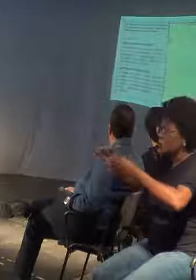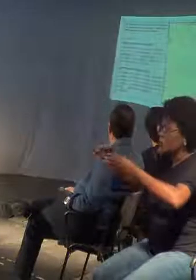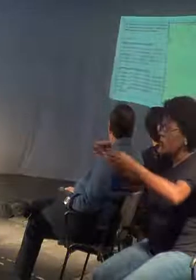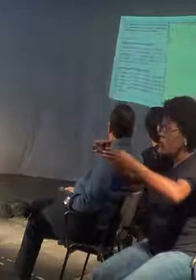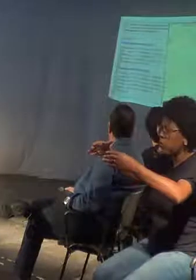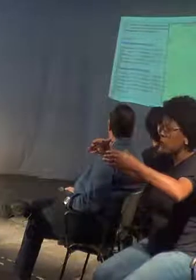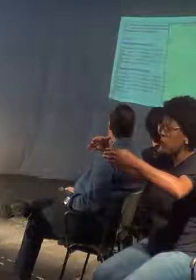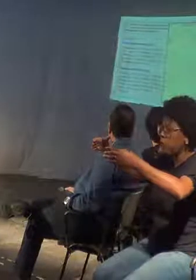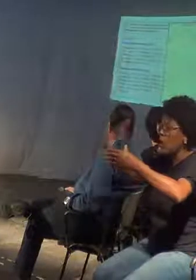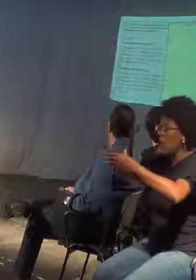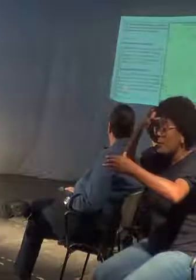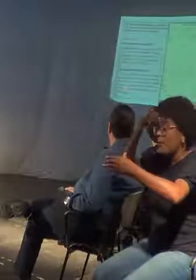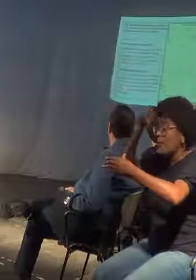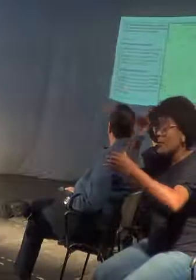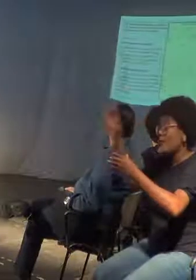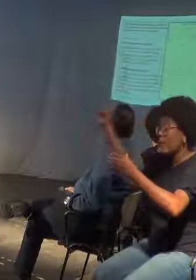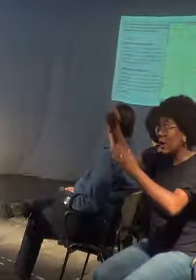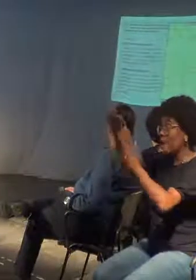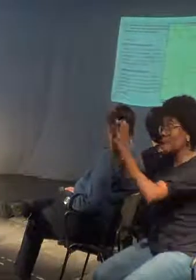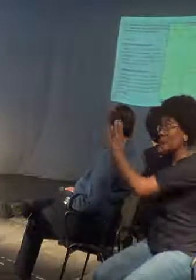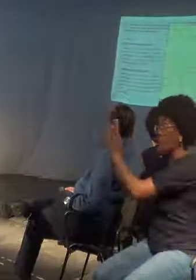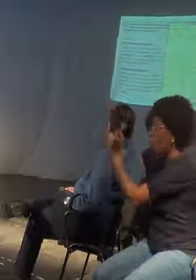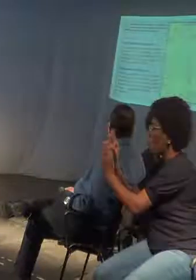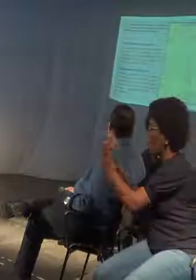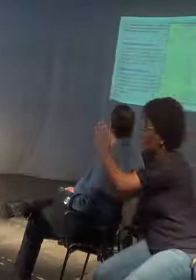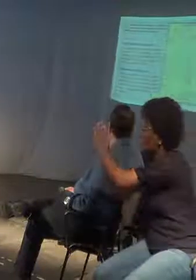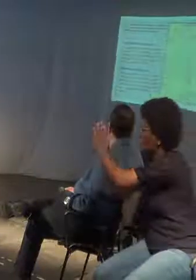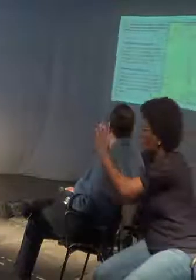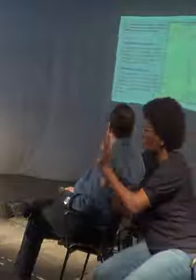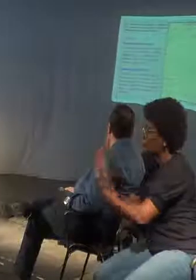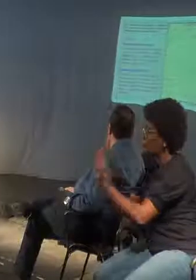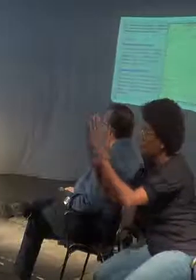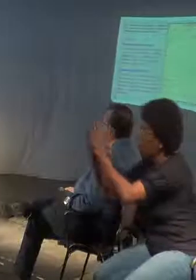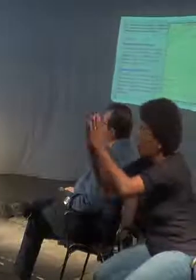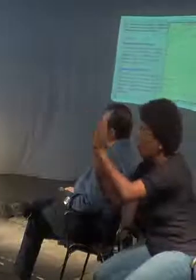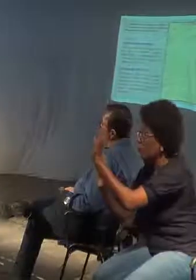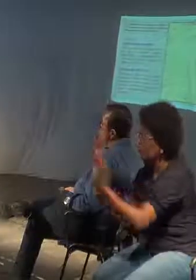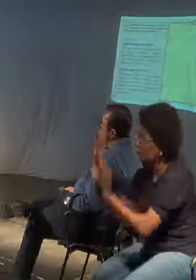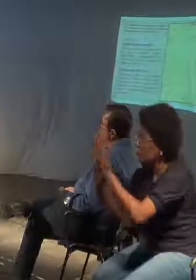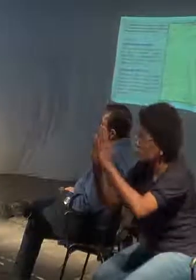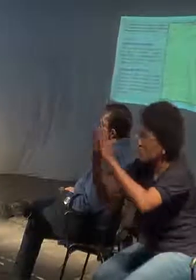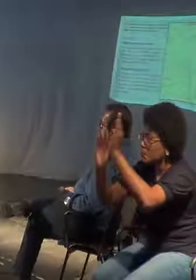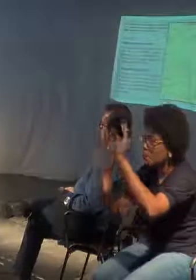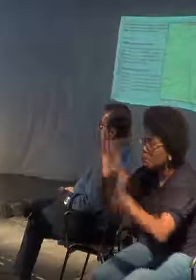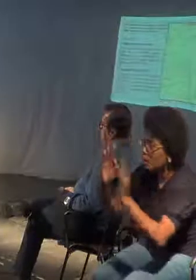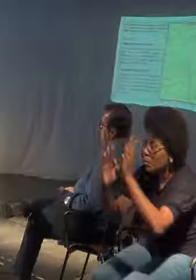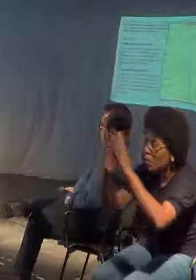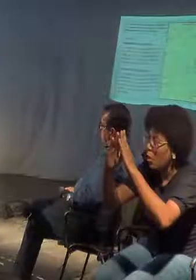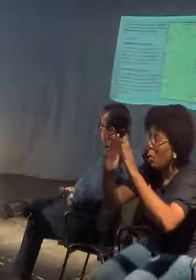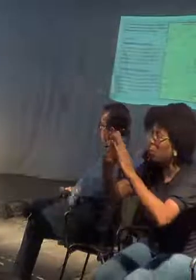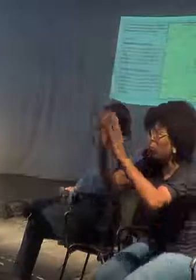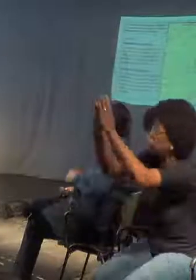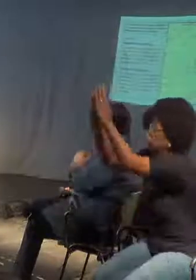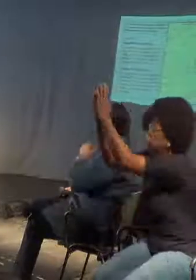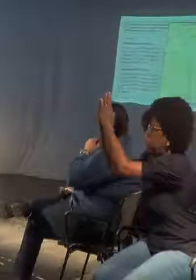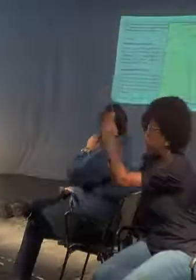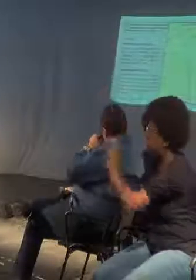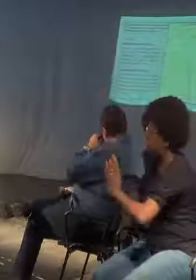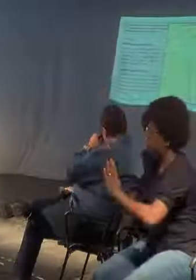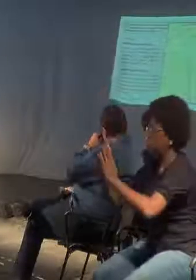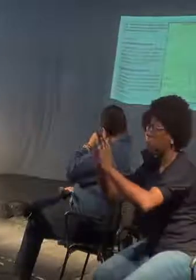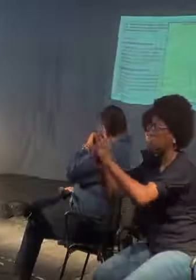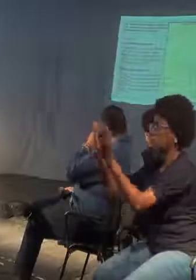por extrapolar os limites político-administrativos dos municípios. Né? Então, há aqui uma intenção do Estado,